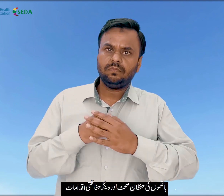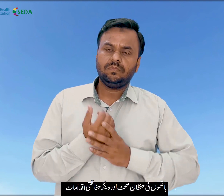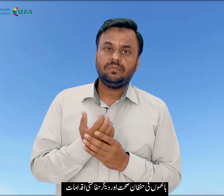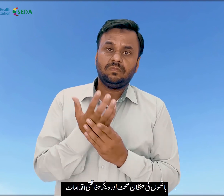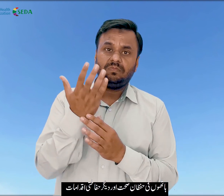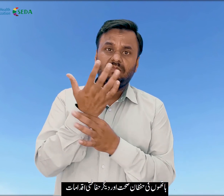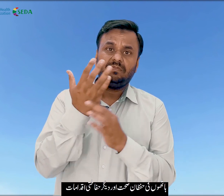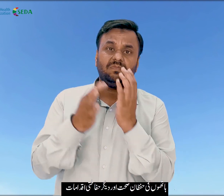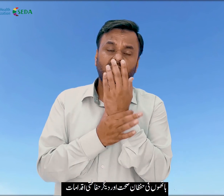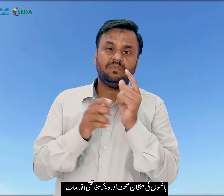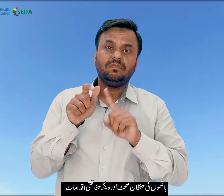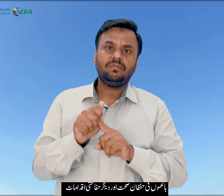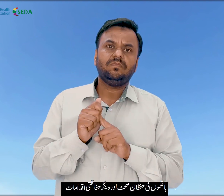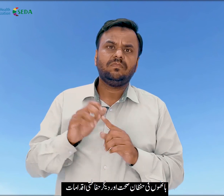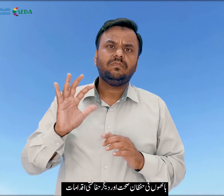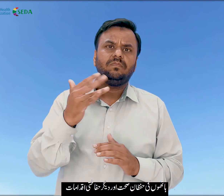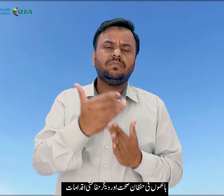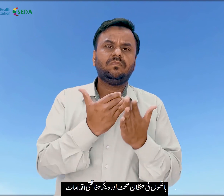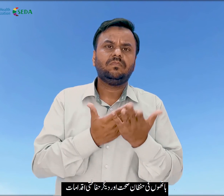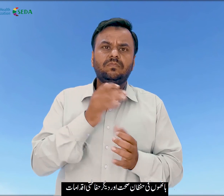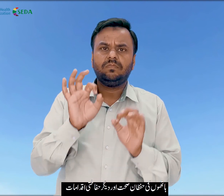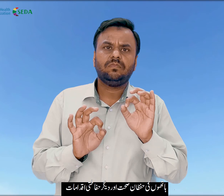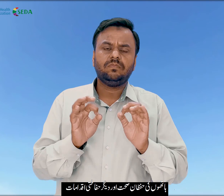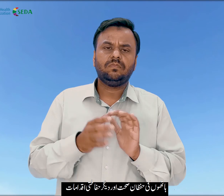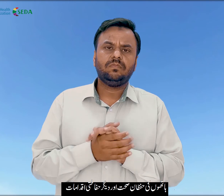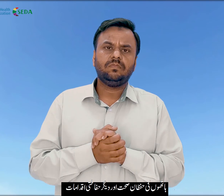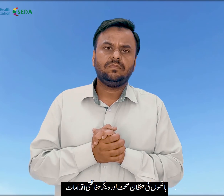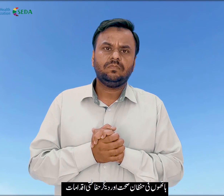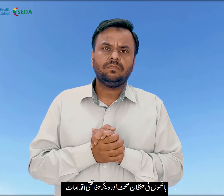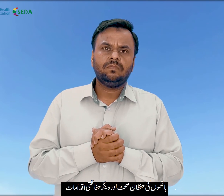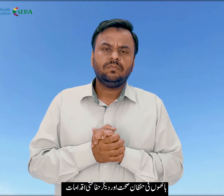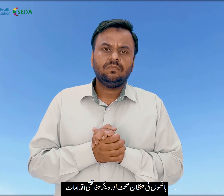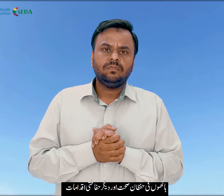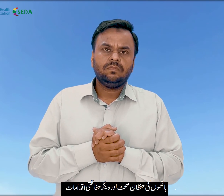ہاتھوں کے حفظان صحت اور دیگر حفاظتی اقدامات۔